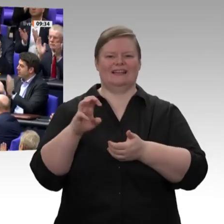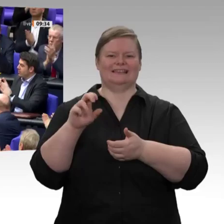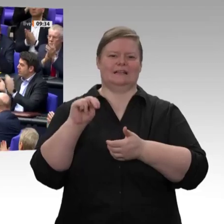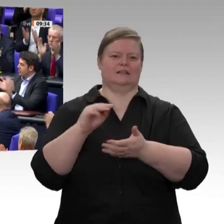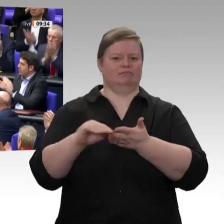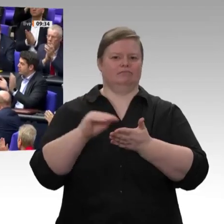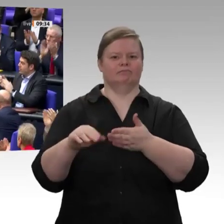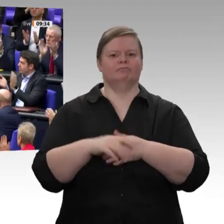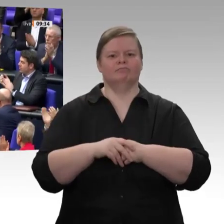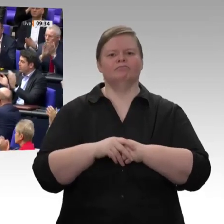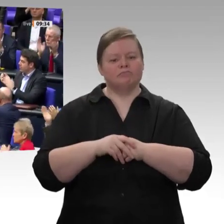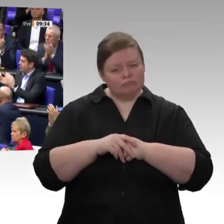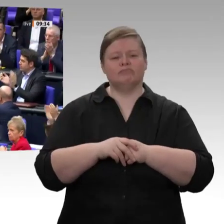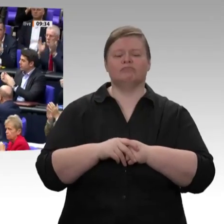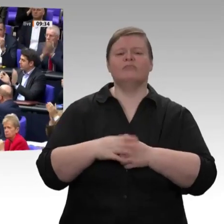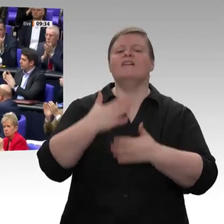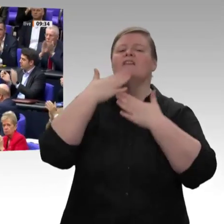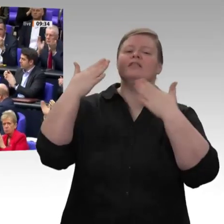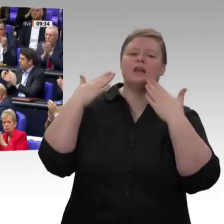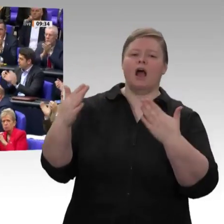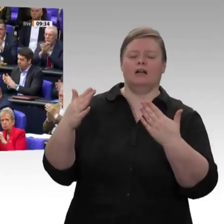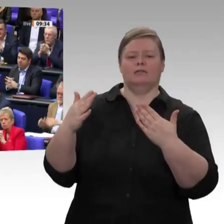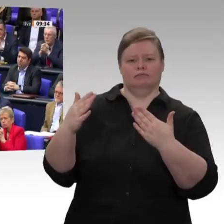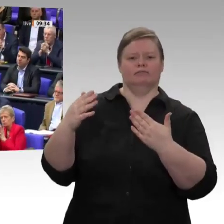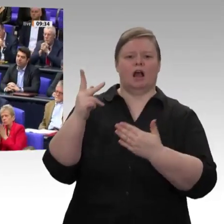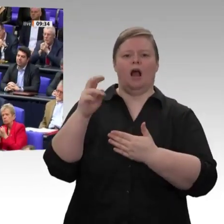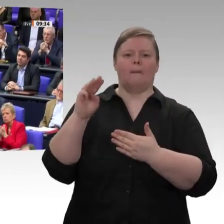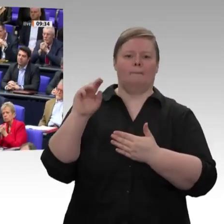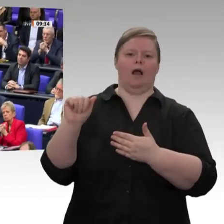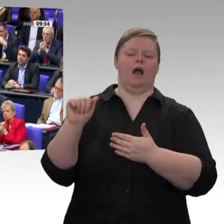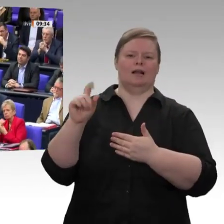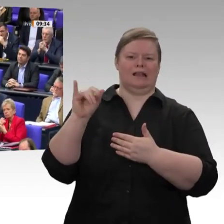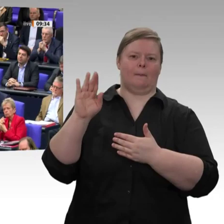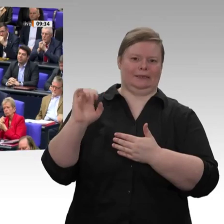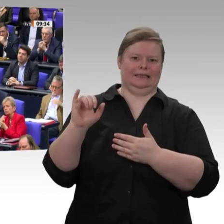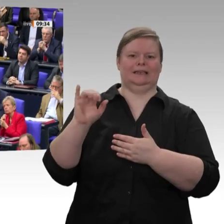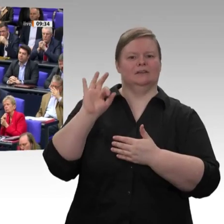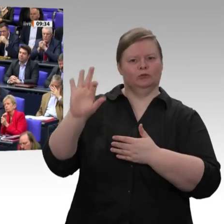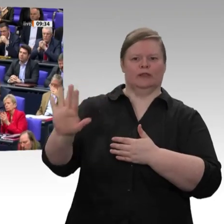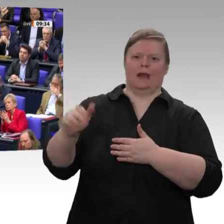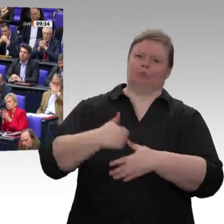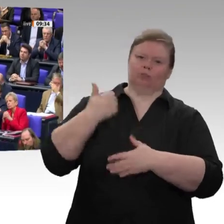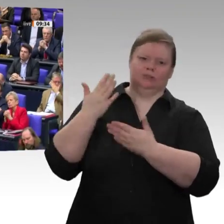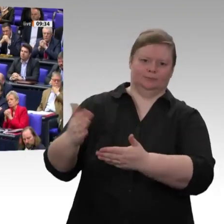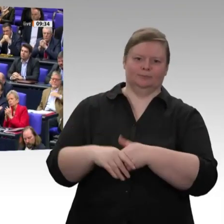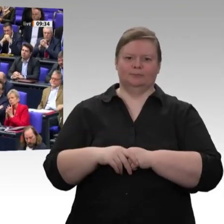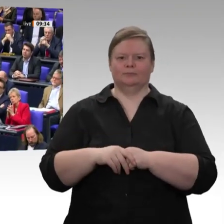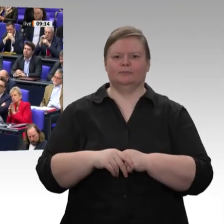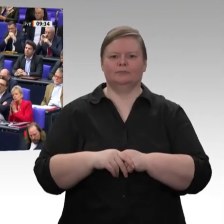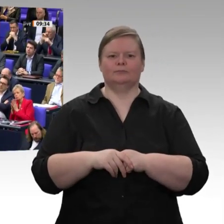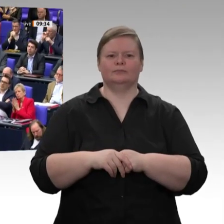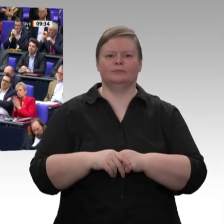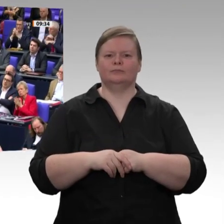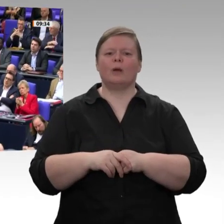Aber es ist eben nicht nur Karamba Diaby, der für uns letztlich hier steht, sondern die ganz vielen Menschen, die sich